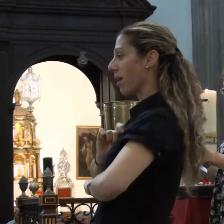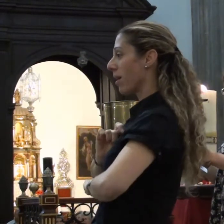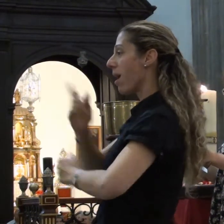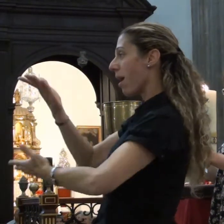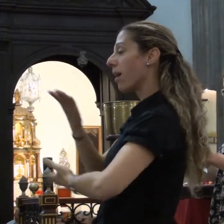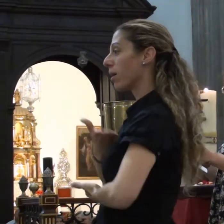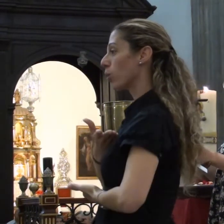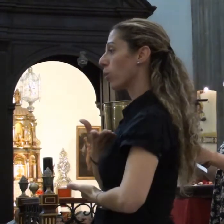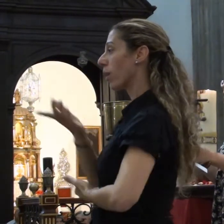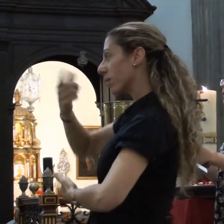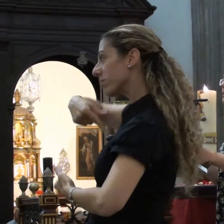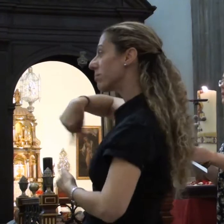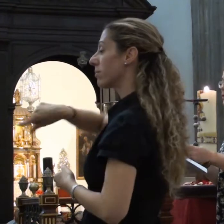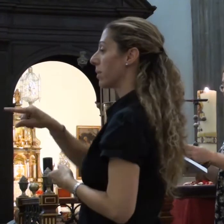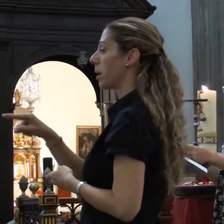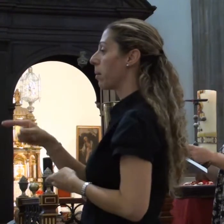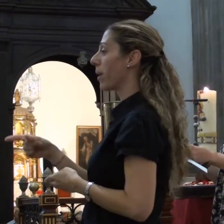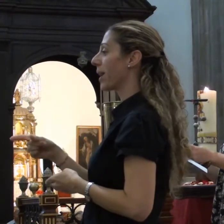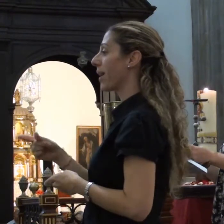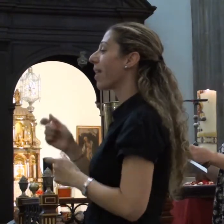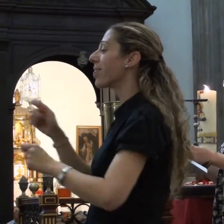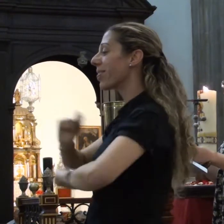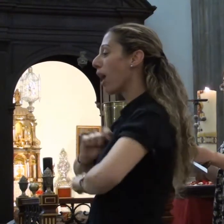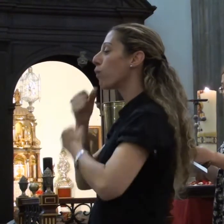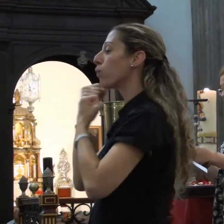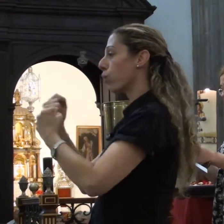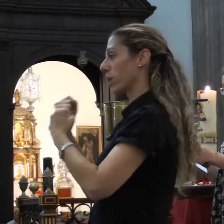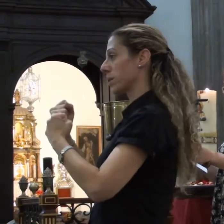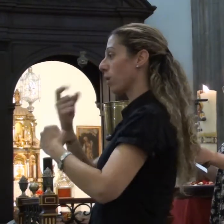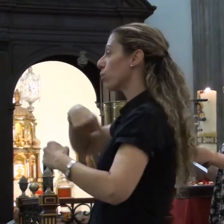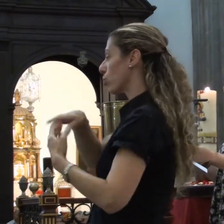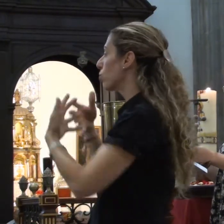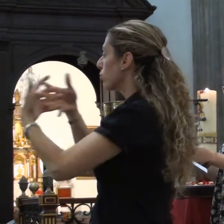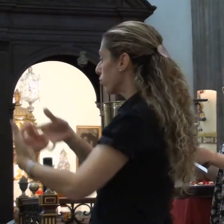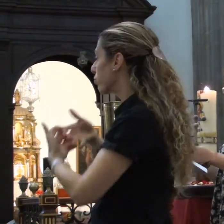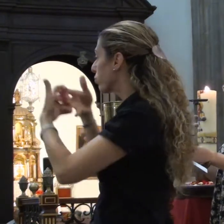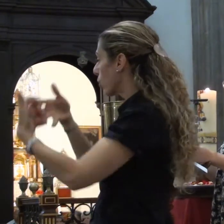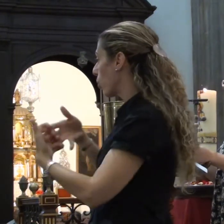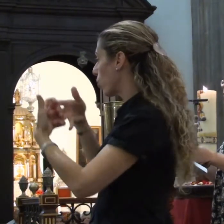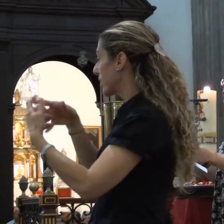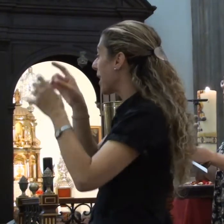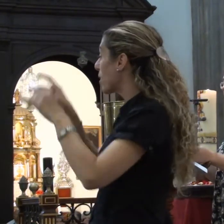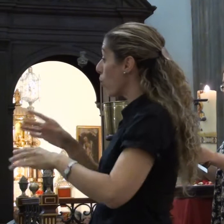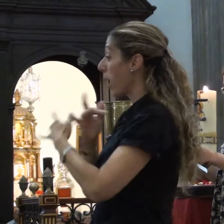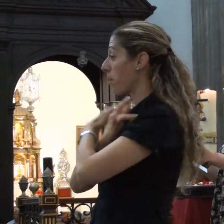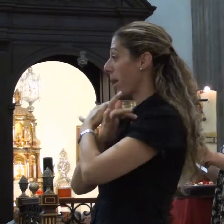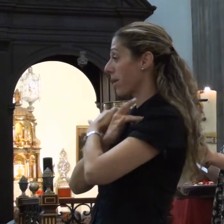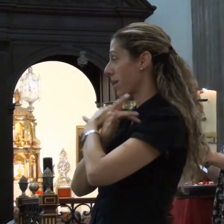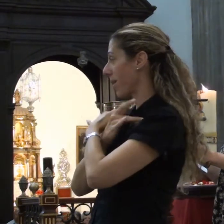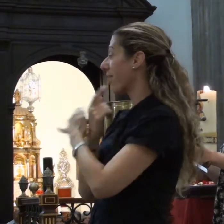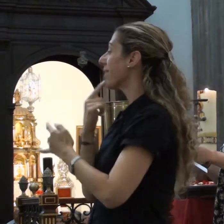para lanzarnos de nuevo a la misión a la que como María debemos ponernos en camino de